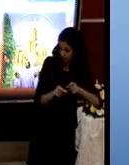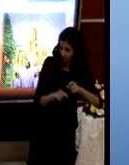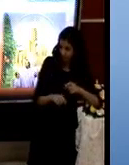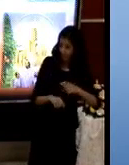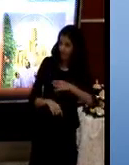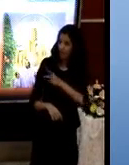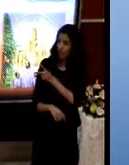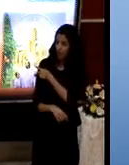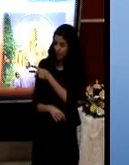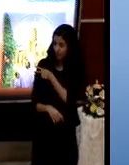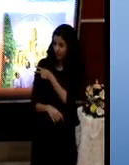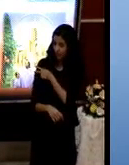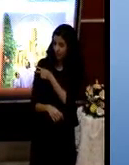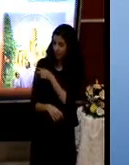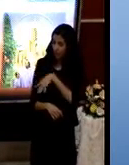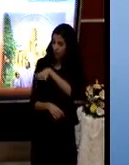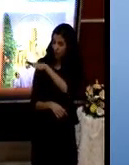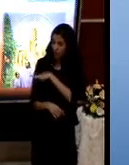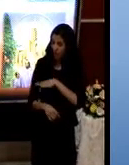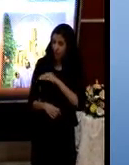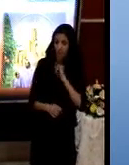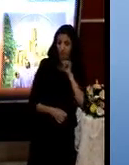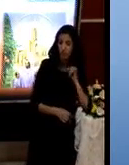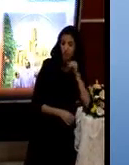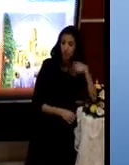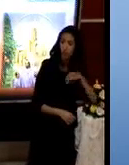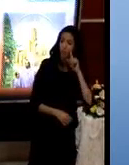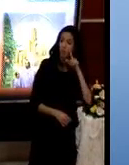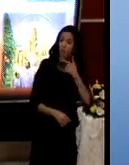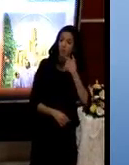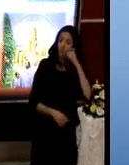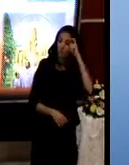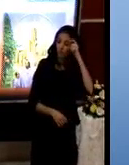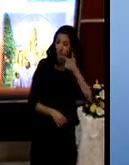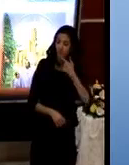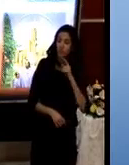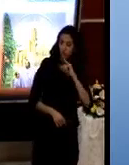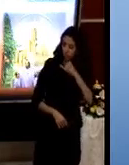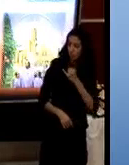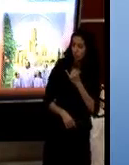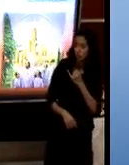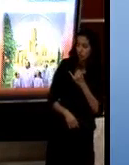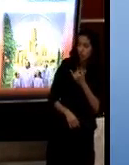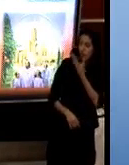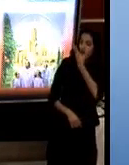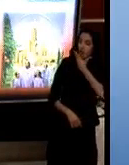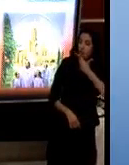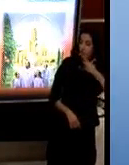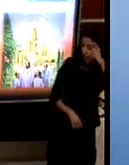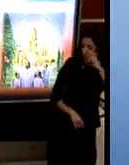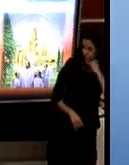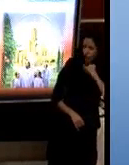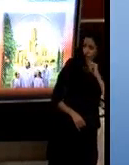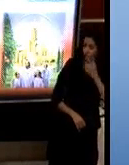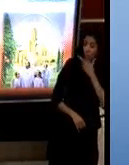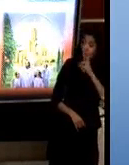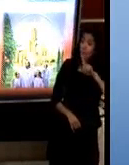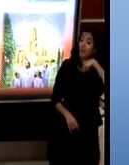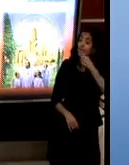les dijo: esto es lo que ha dicho Jehová: mañana es el santo día de